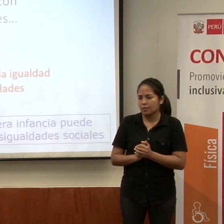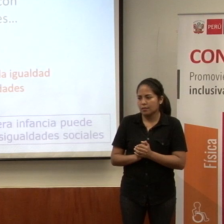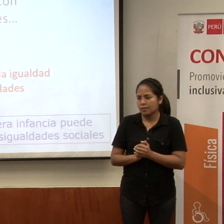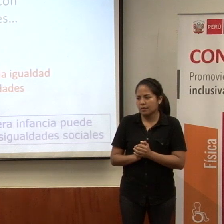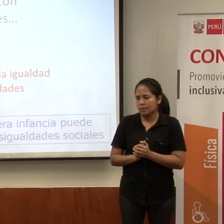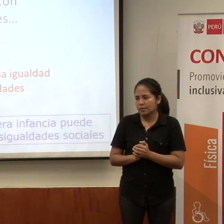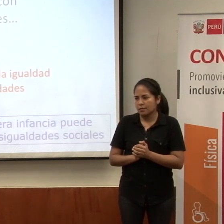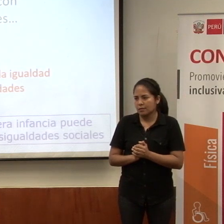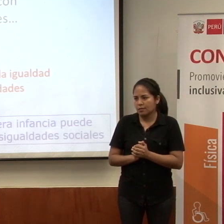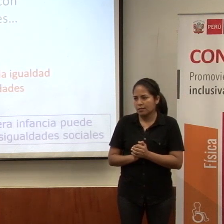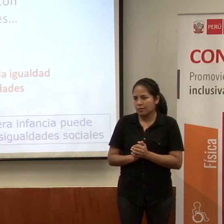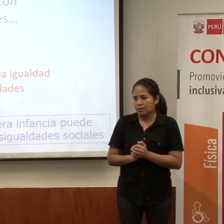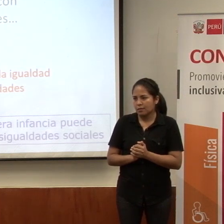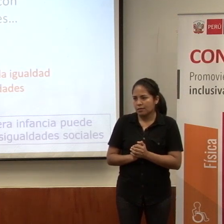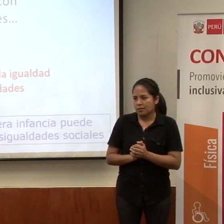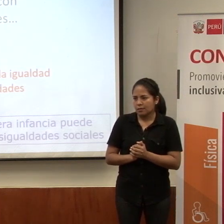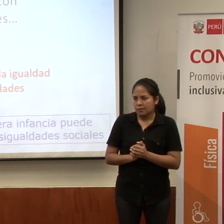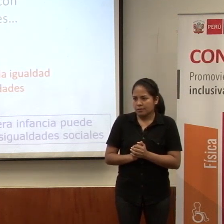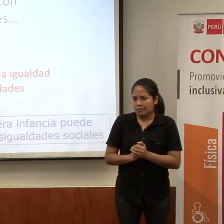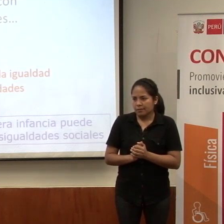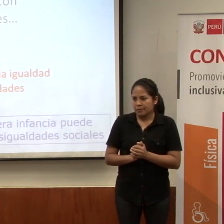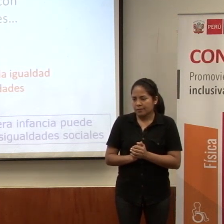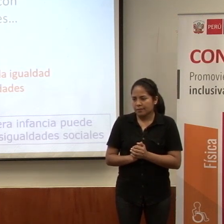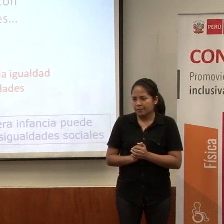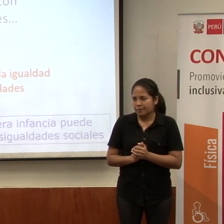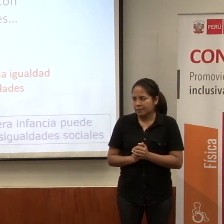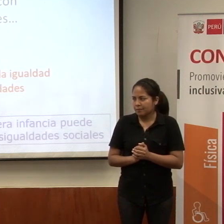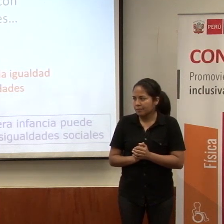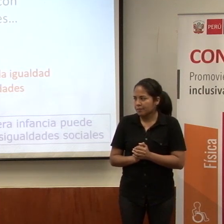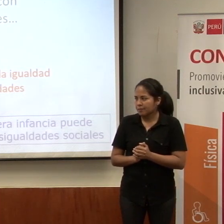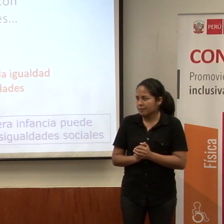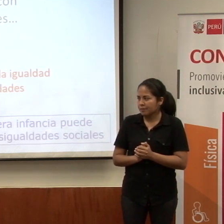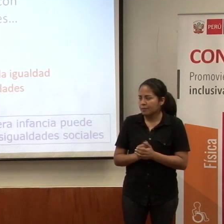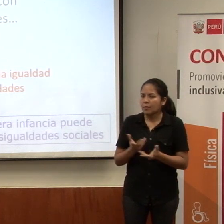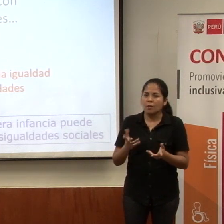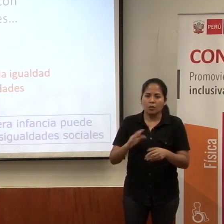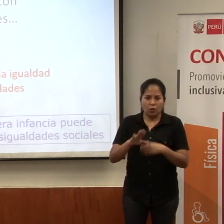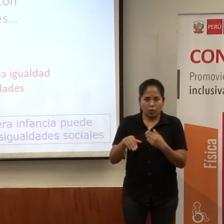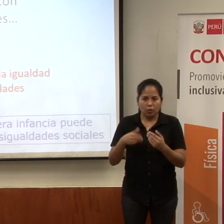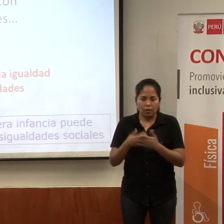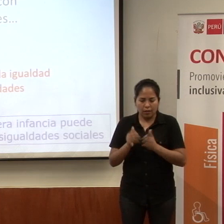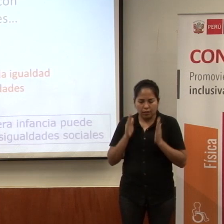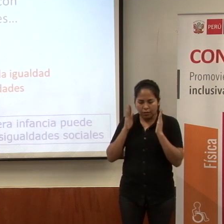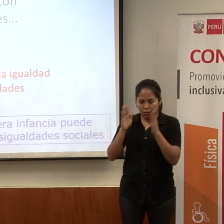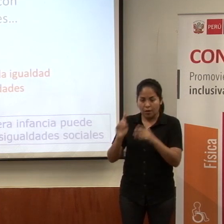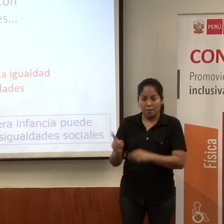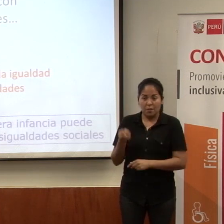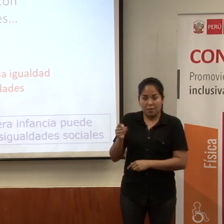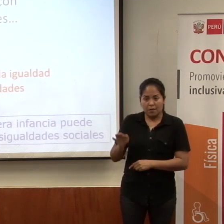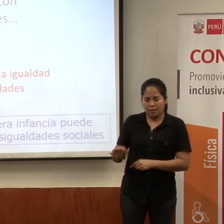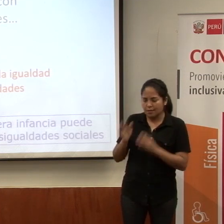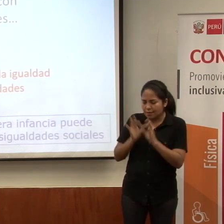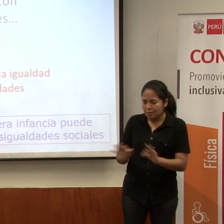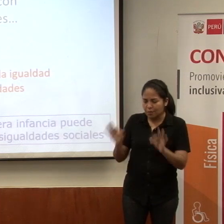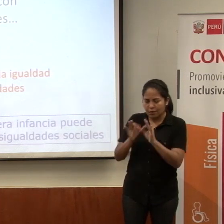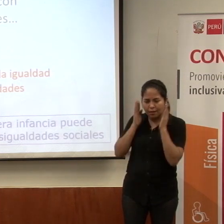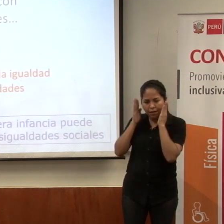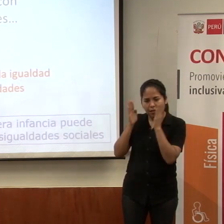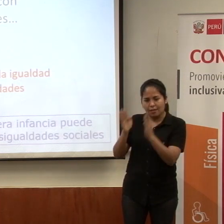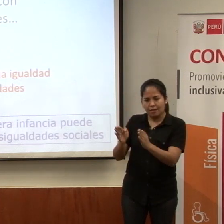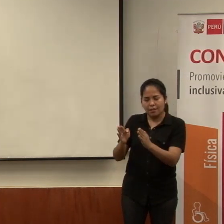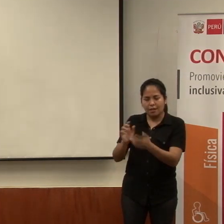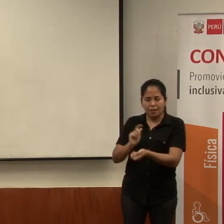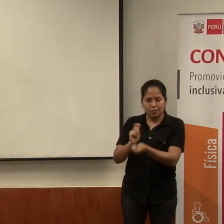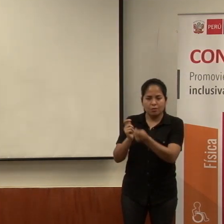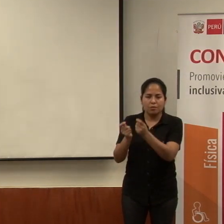debilidades y hace que seamos inequitativos y diferentes, y entonces la atención a la primera infancia puede corregir